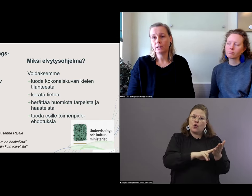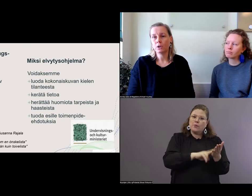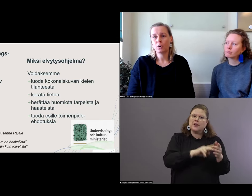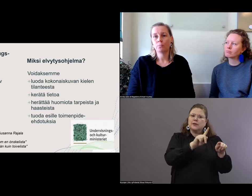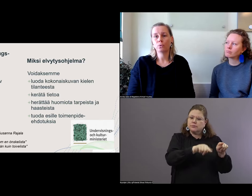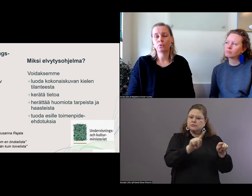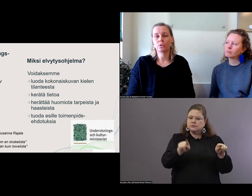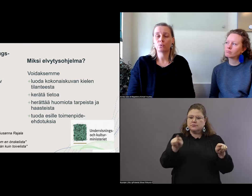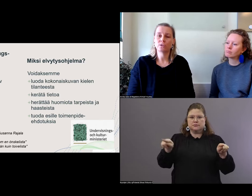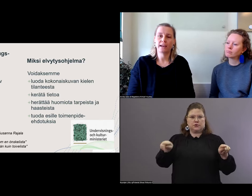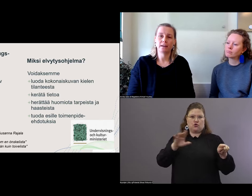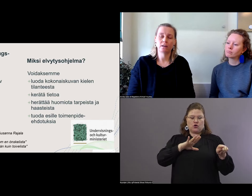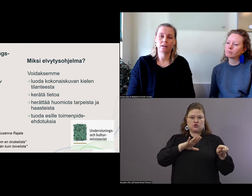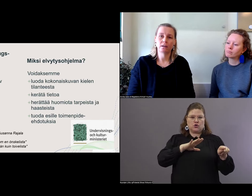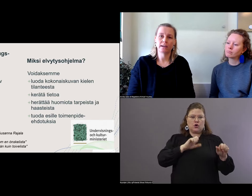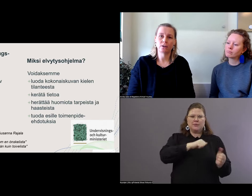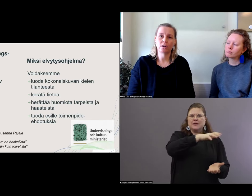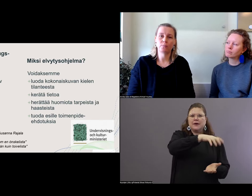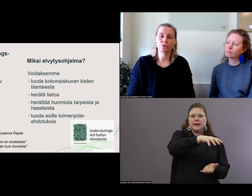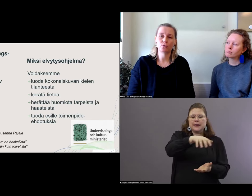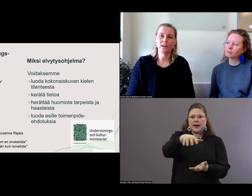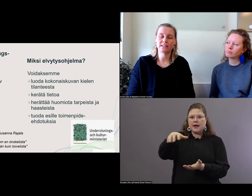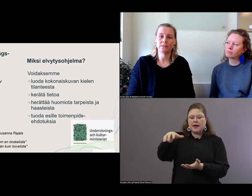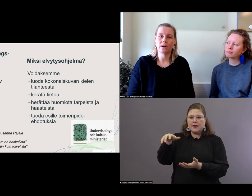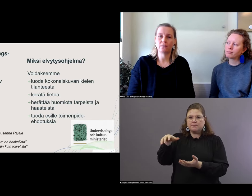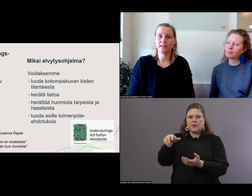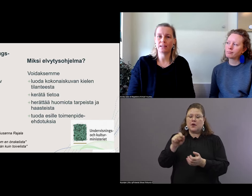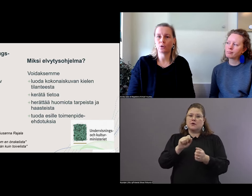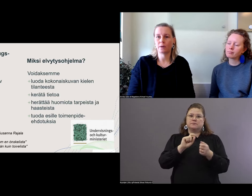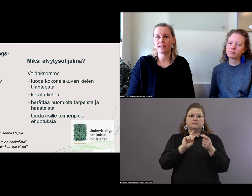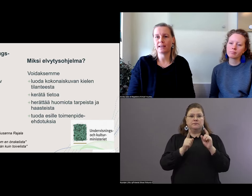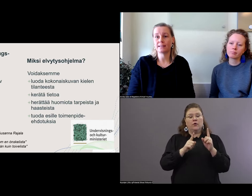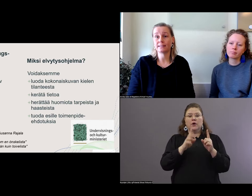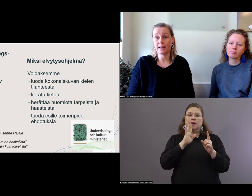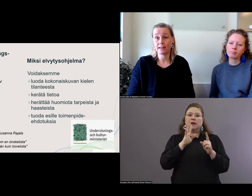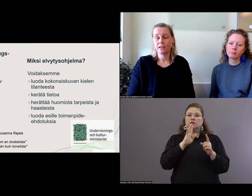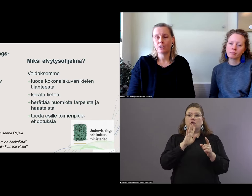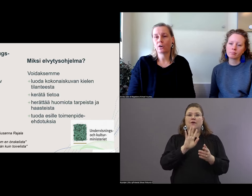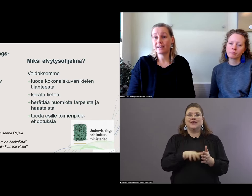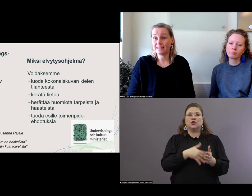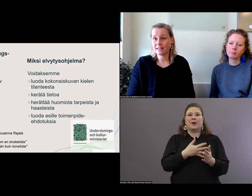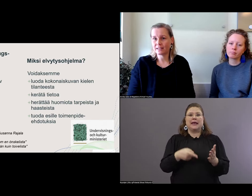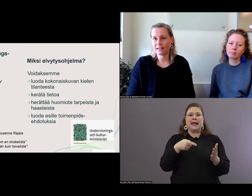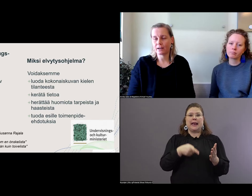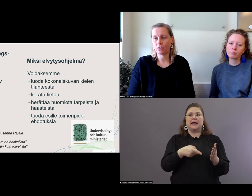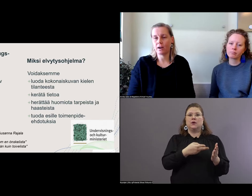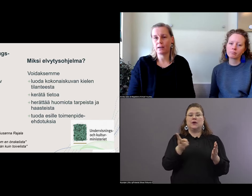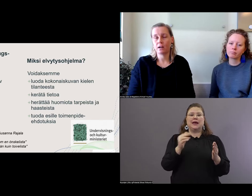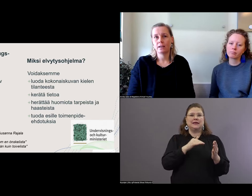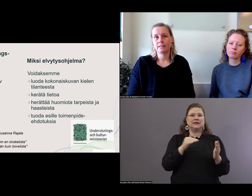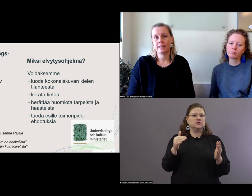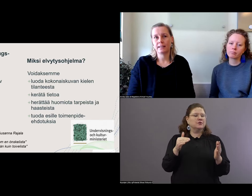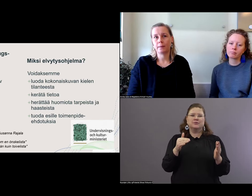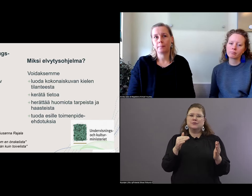kyllä, mutta usein kerrotaan myös yleisesti vain viittomakielestä, joka ei sinänsä kerro